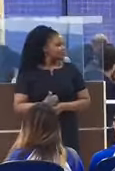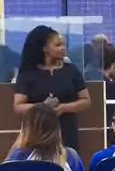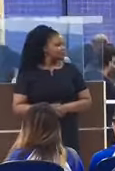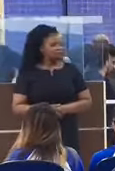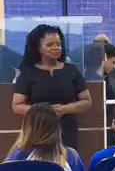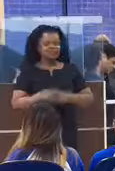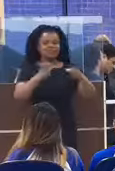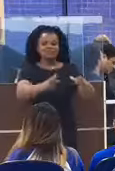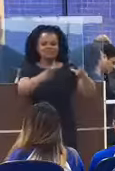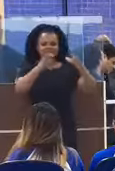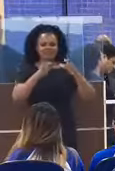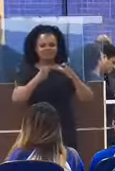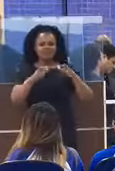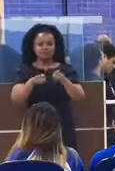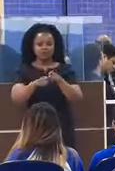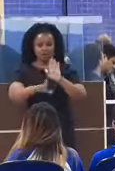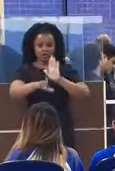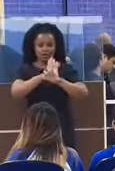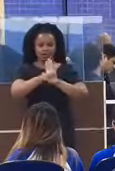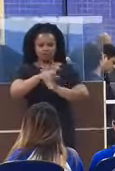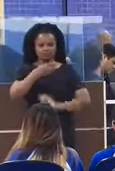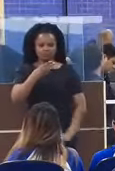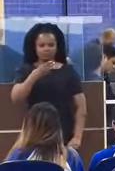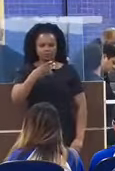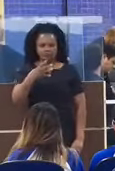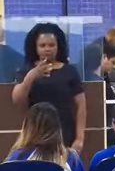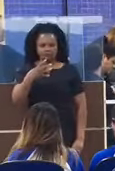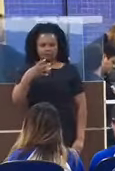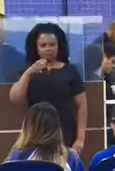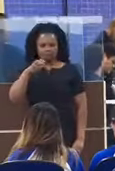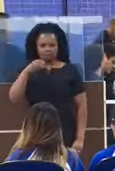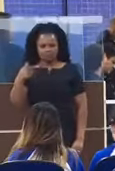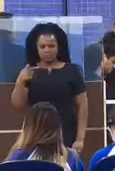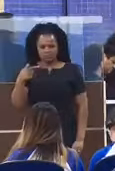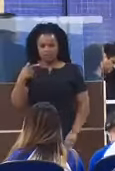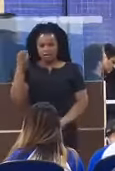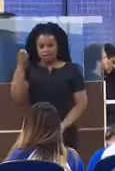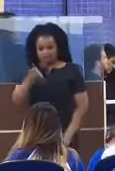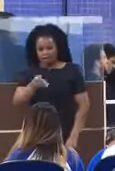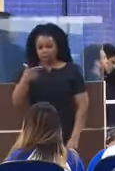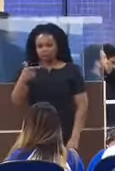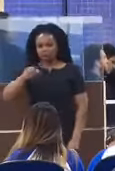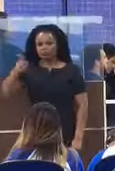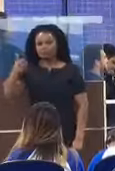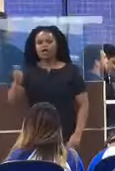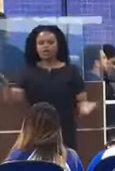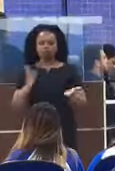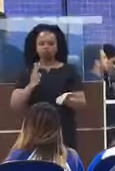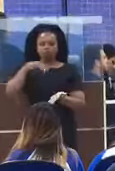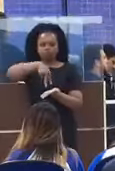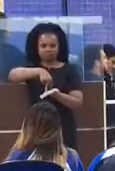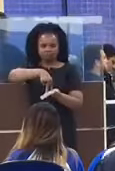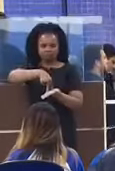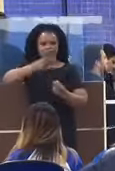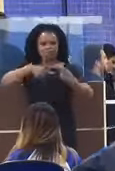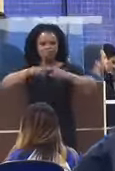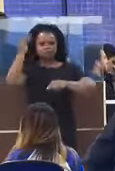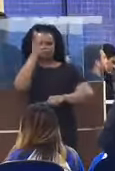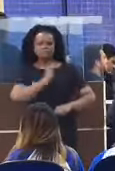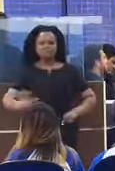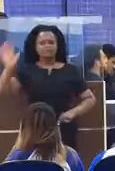nossa primeira sessão legislativa, Câmara Municipal de Paranaguá, no Palácio Carijó. Ouvirmos o hino nacional e